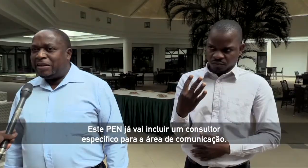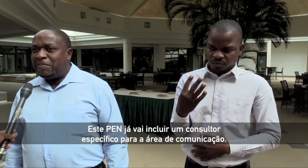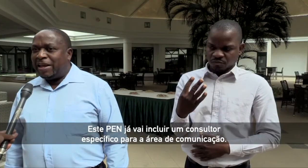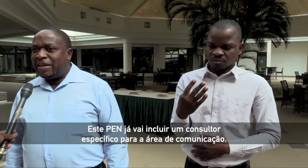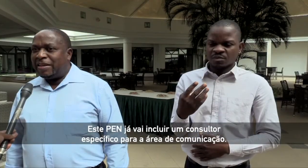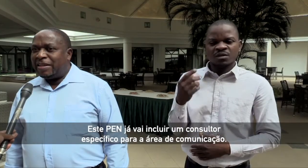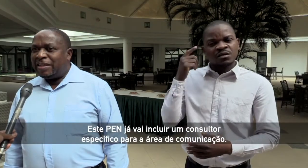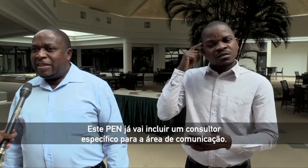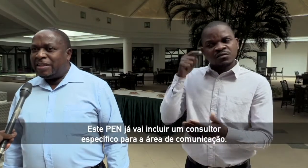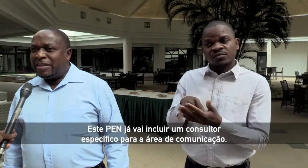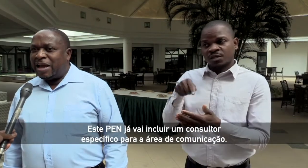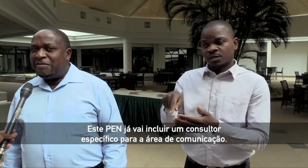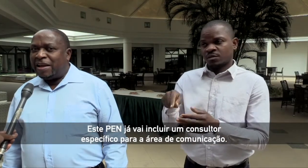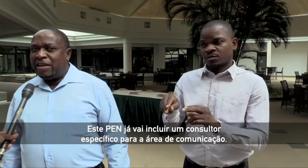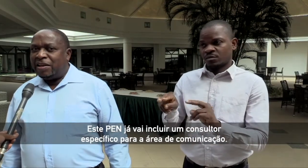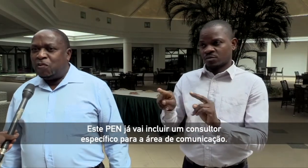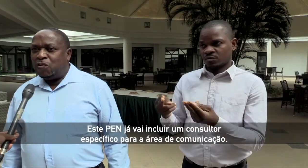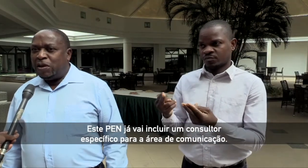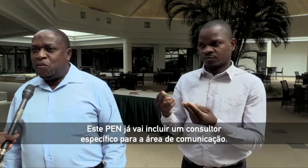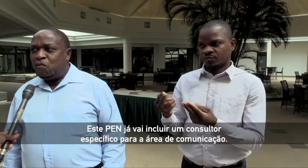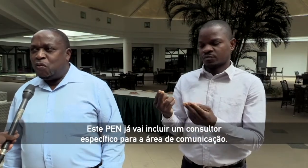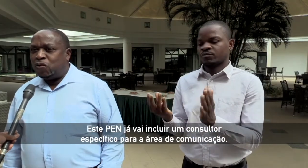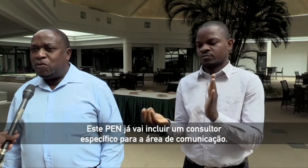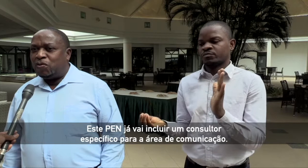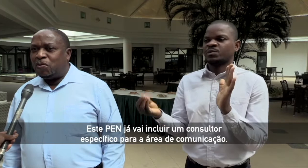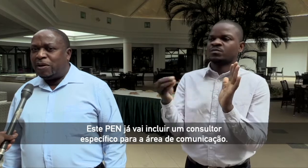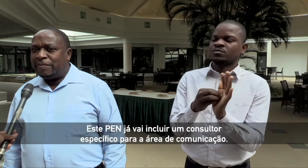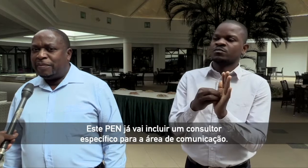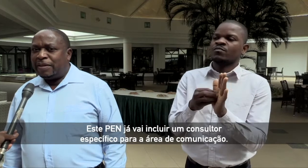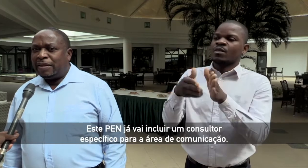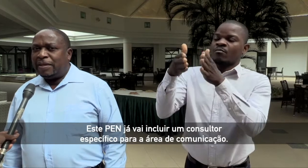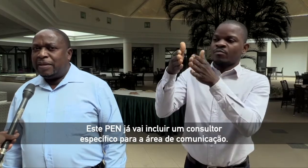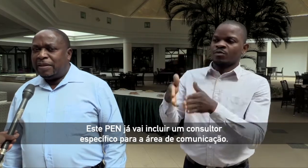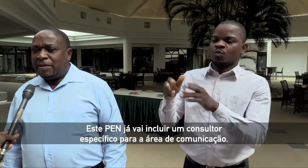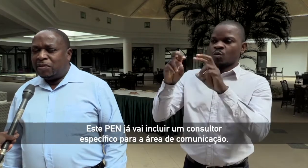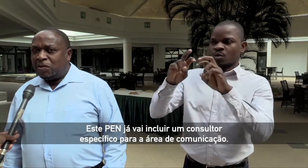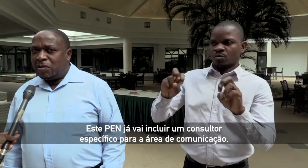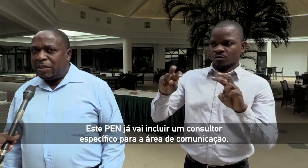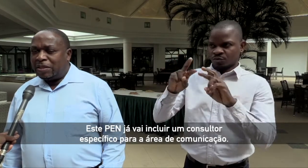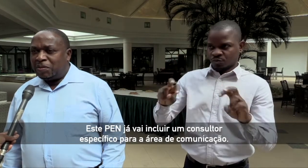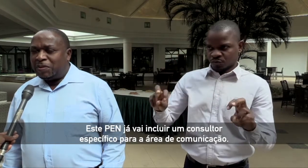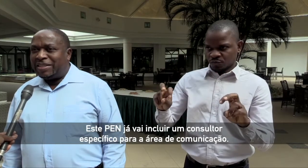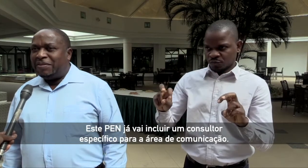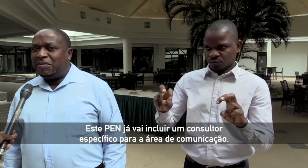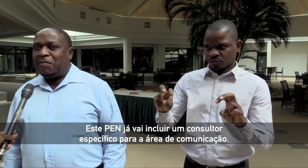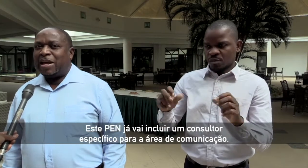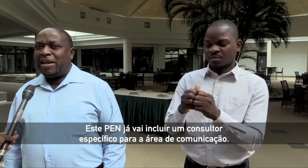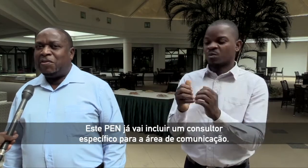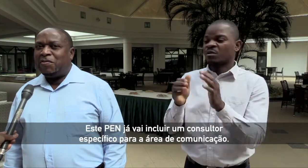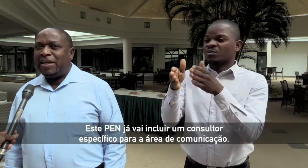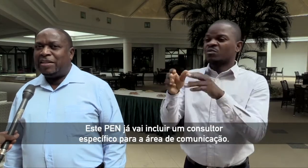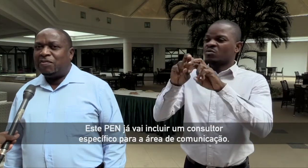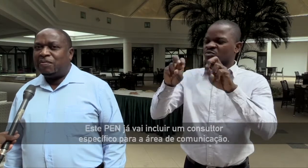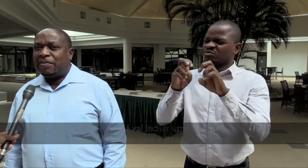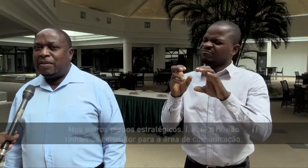Este PN já vai incluir um consultor específico para a